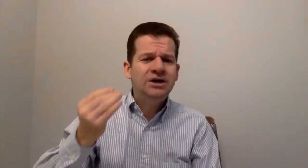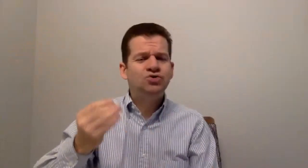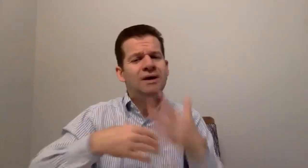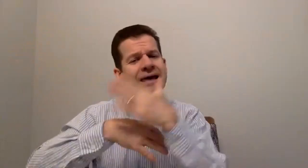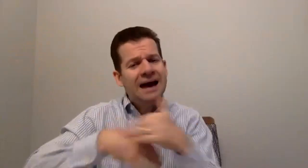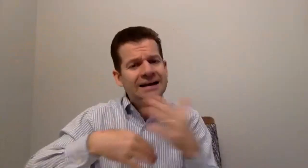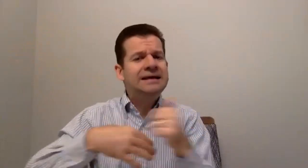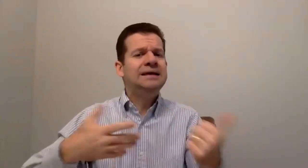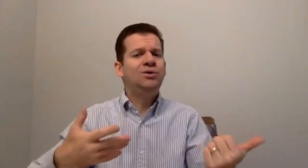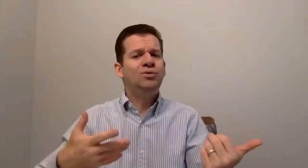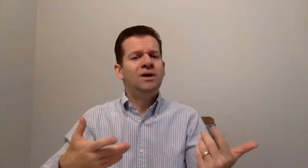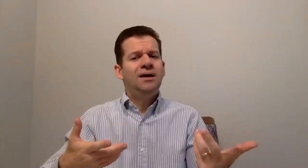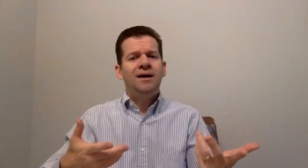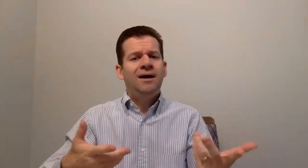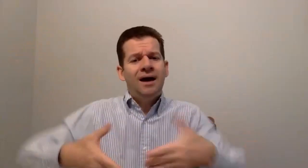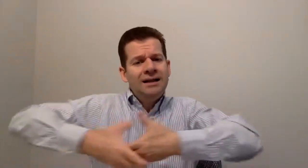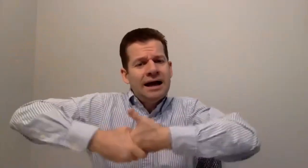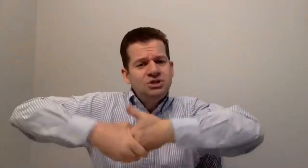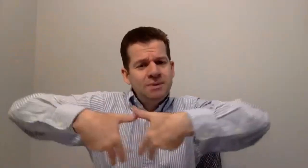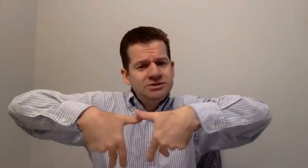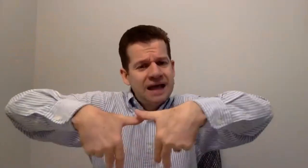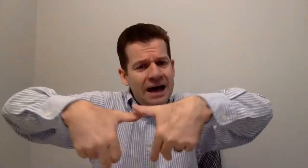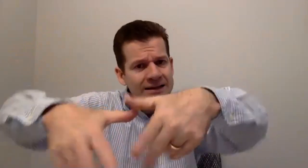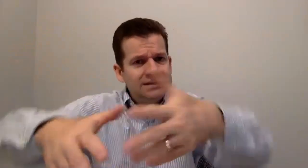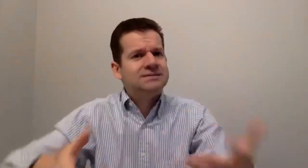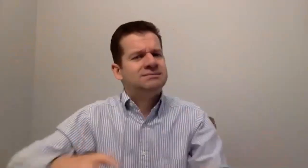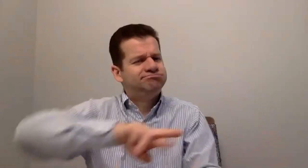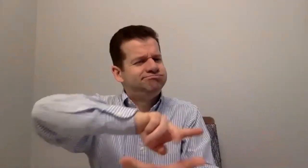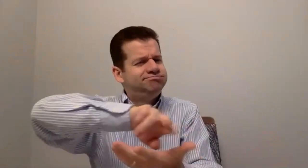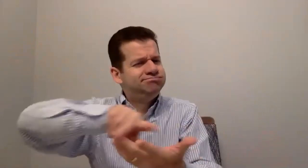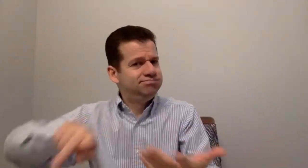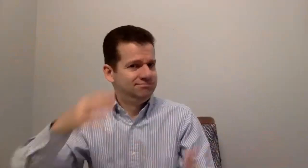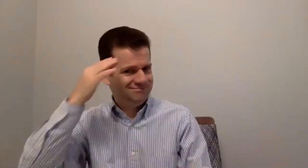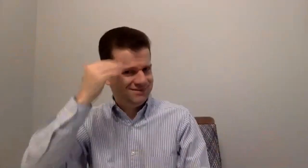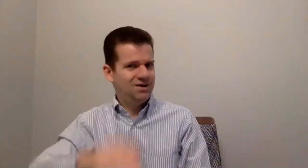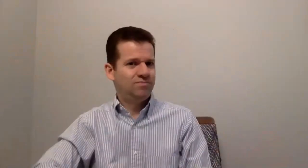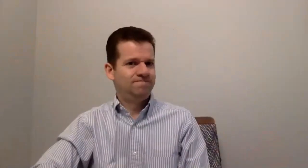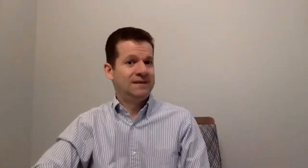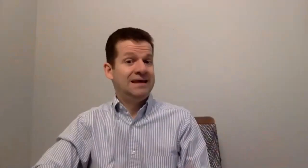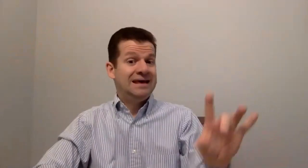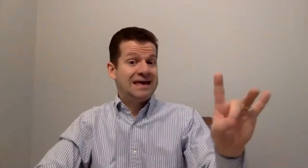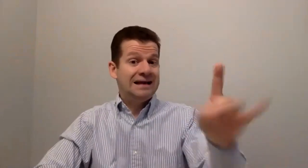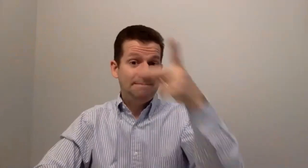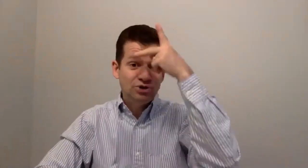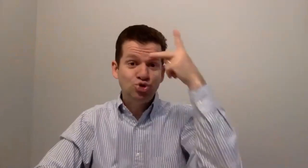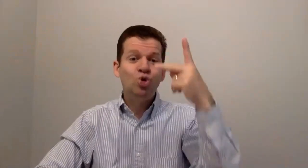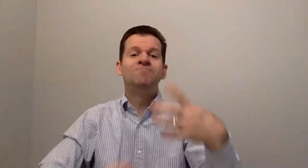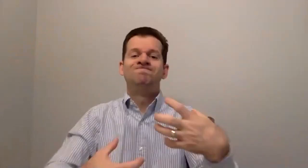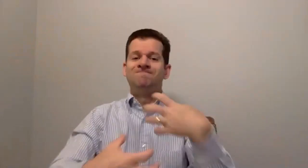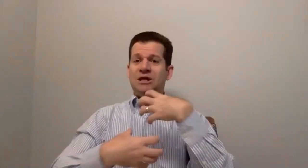beijo, carinho, andar de mãos dadas, entendeu? Cada pessoa tem o